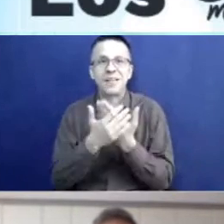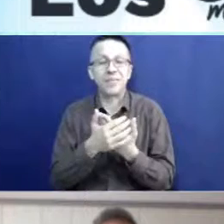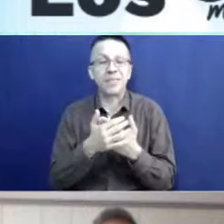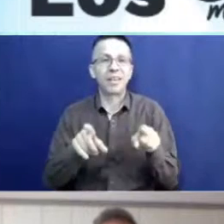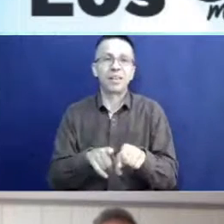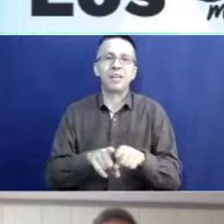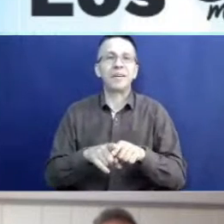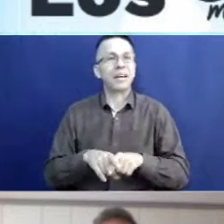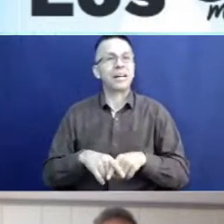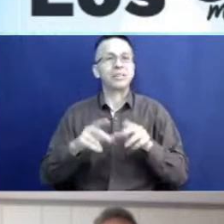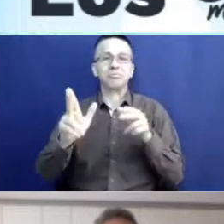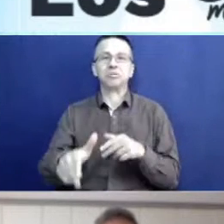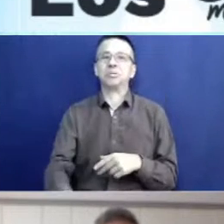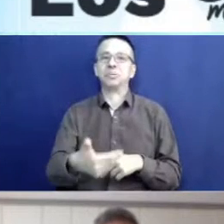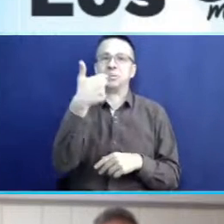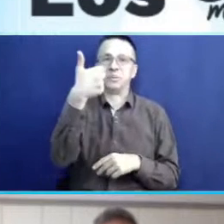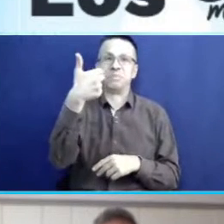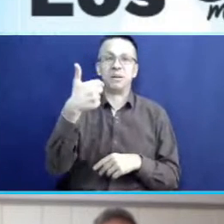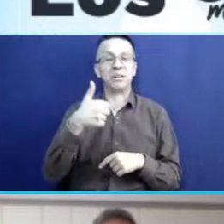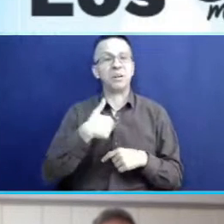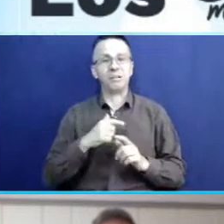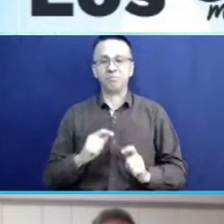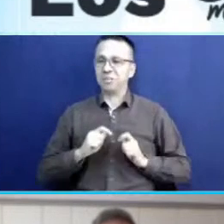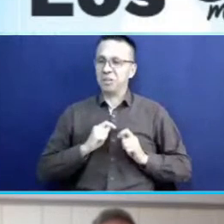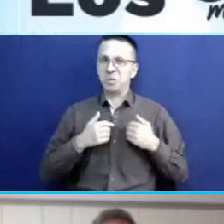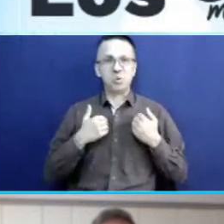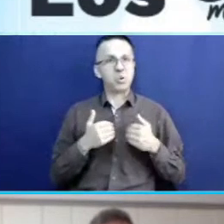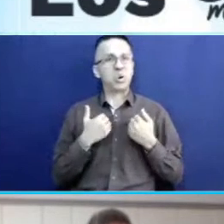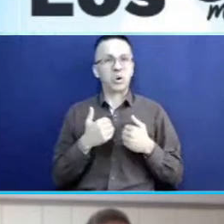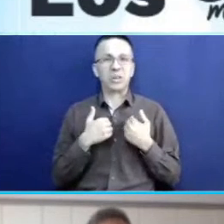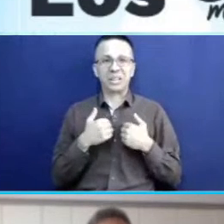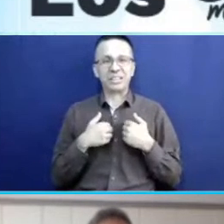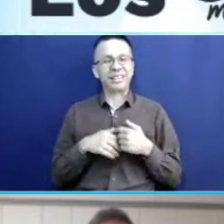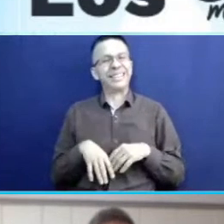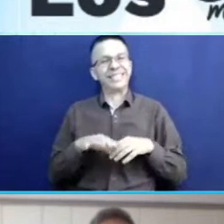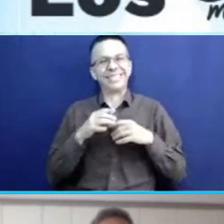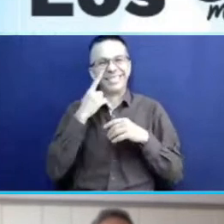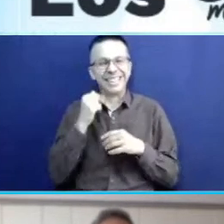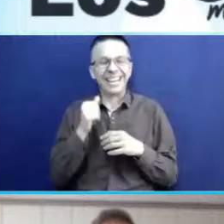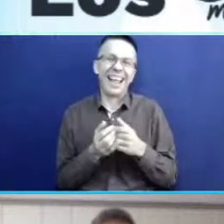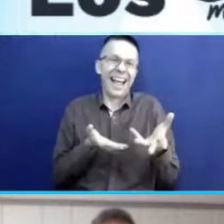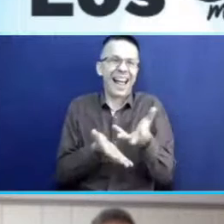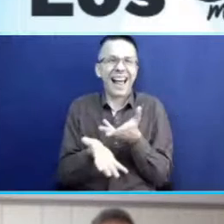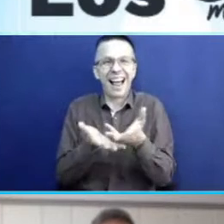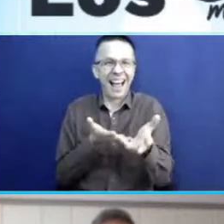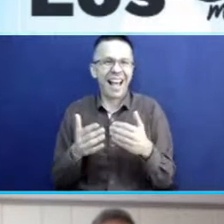como conductor de eventos virtuales. Me lo gozo, lo disfruto muchísimo, créanme.